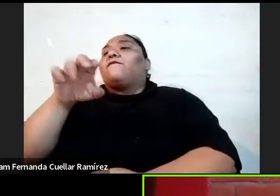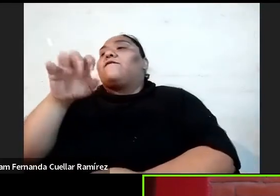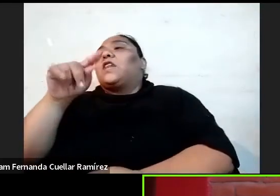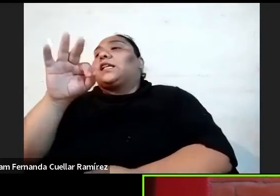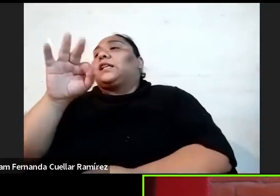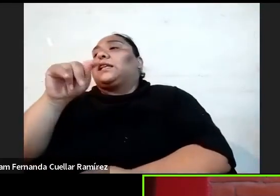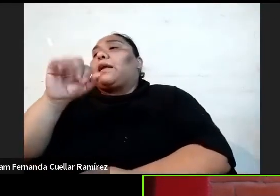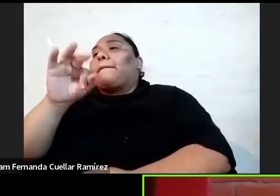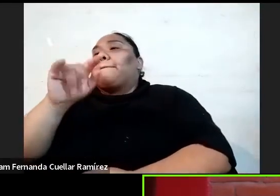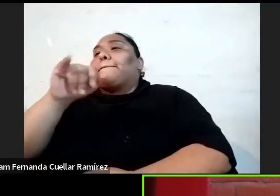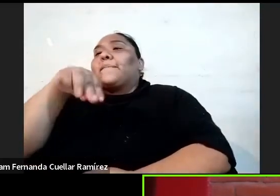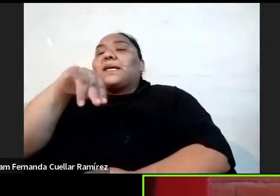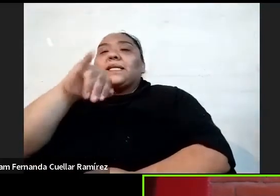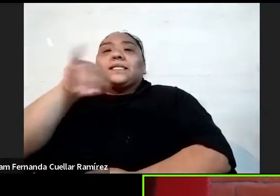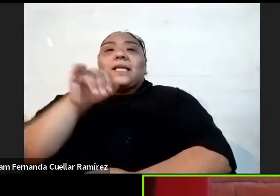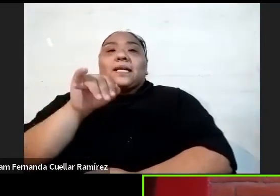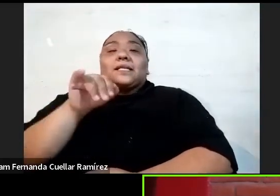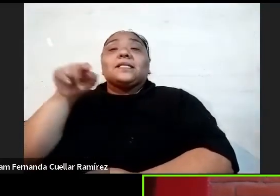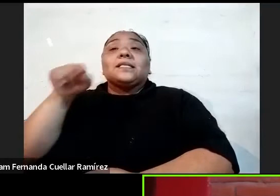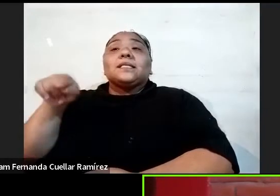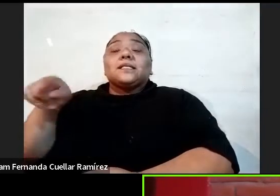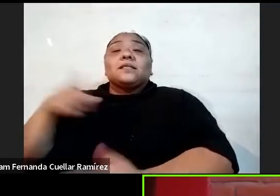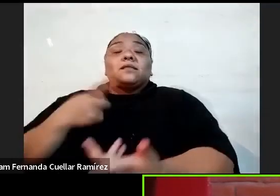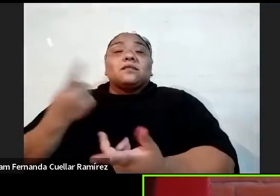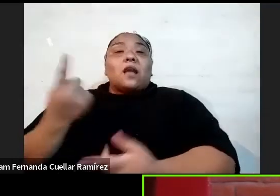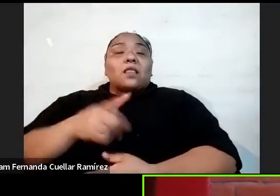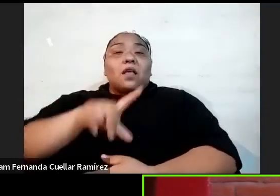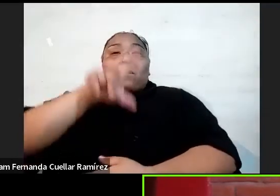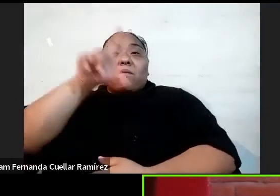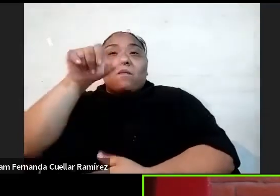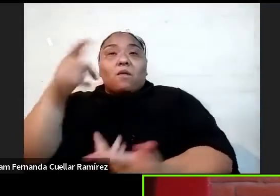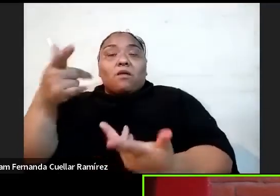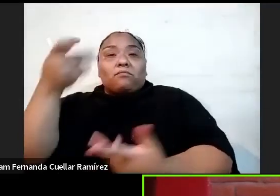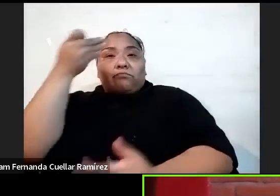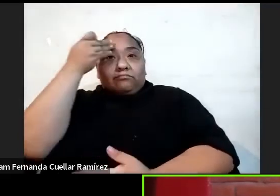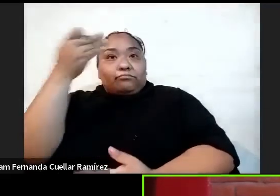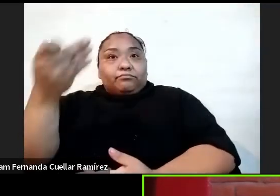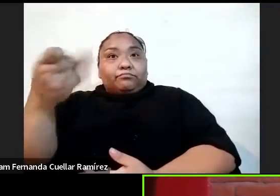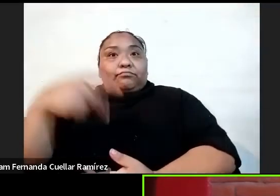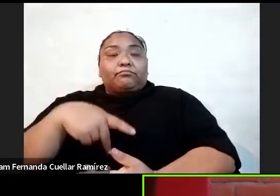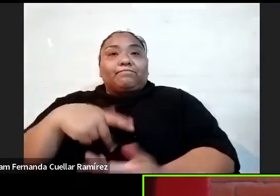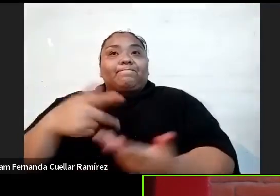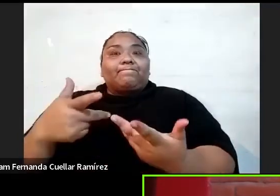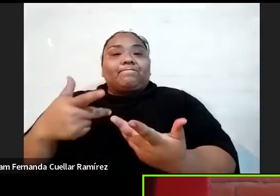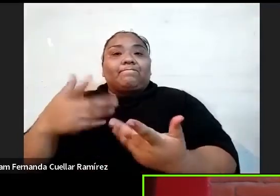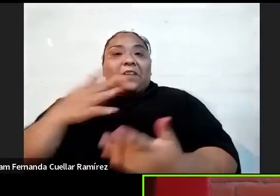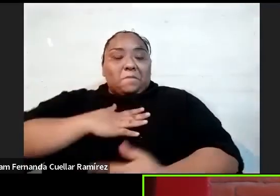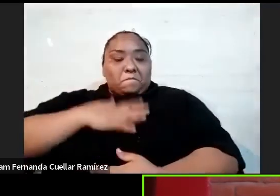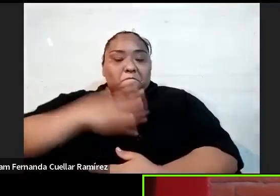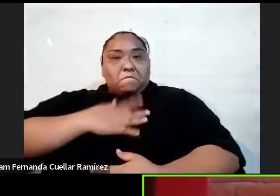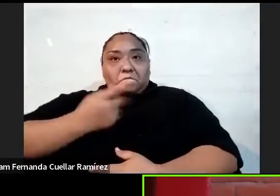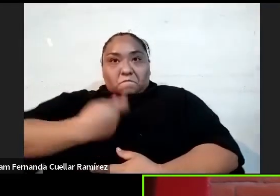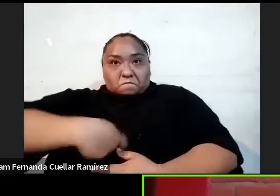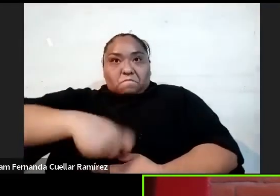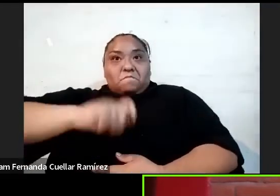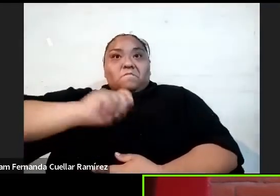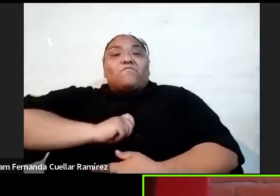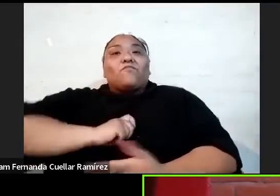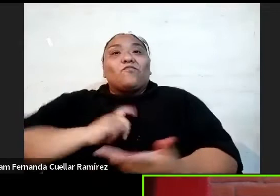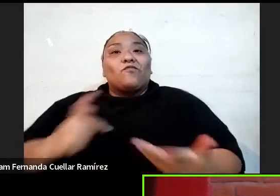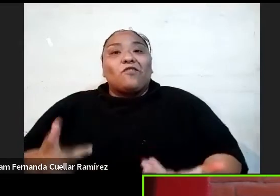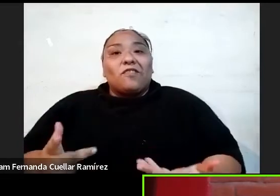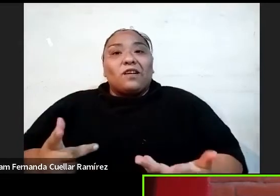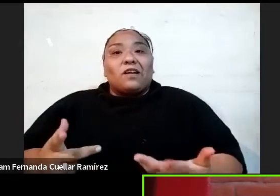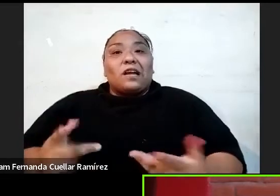Anfetaminas, que después de un tiempo, más que personaje, se volvió mi propia identidad, puesto que